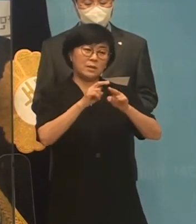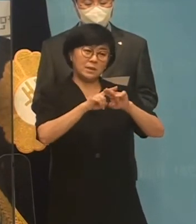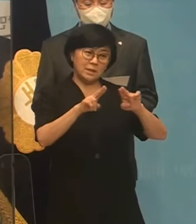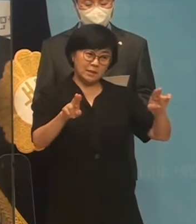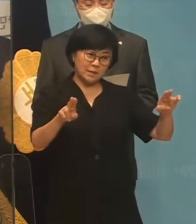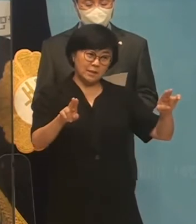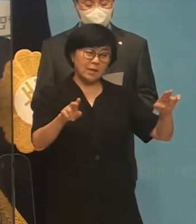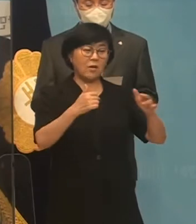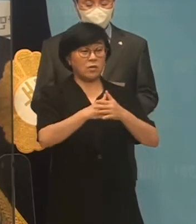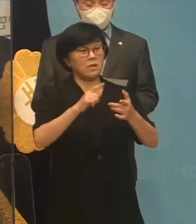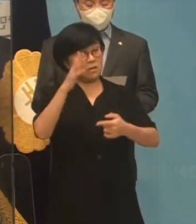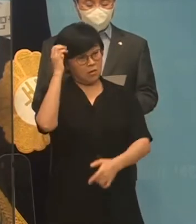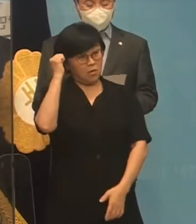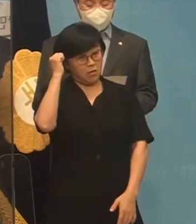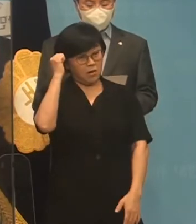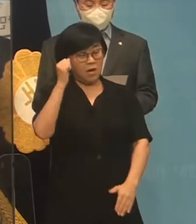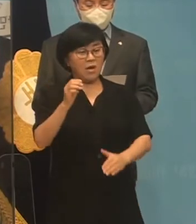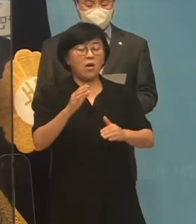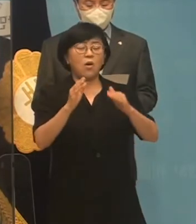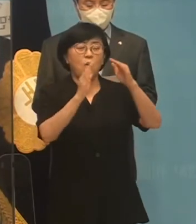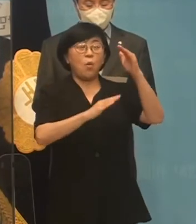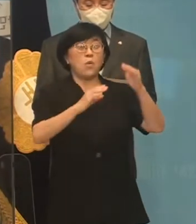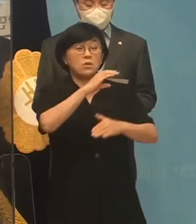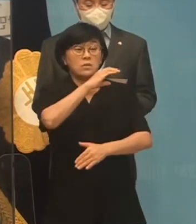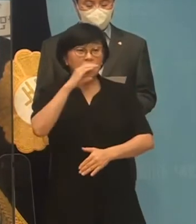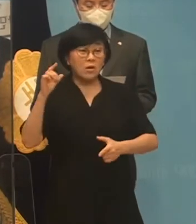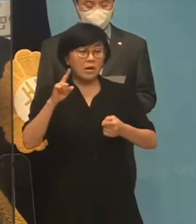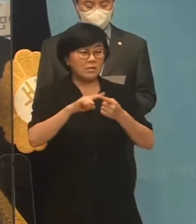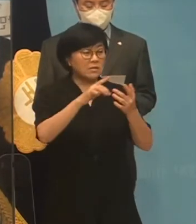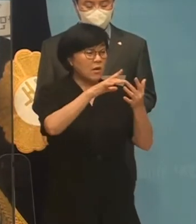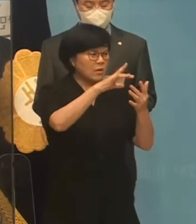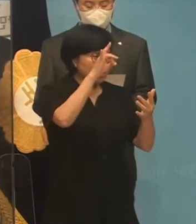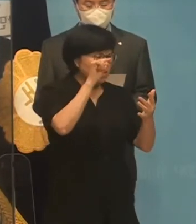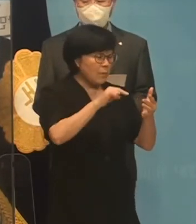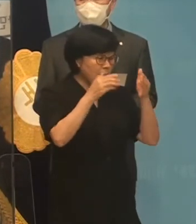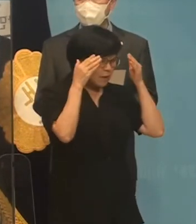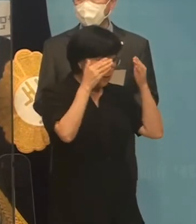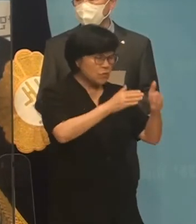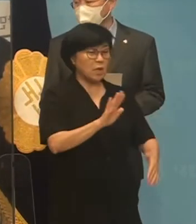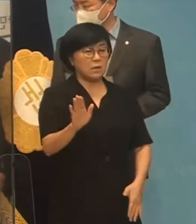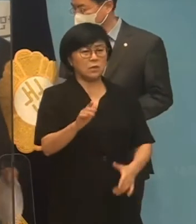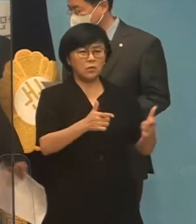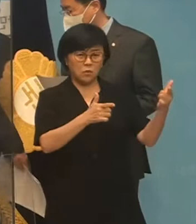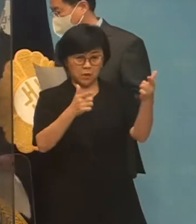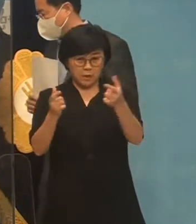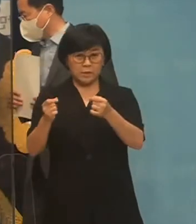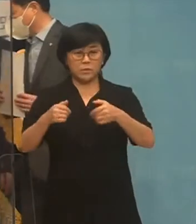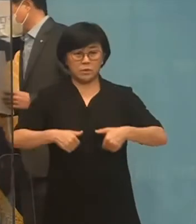않고 있습니다. 공정이라는 원칙이 선택적으로 적용될 수는 없습니다.